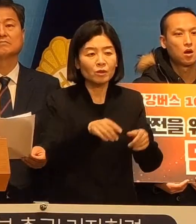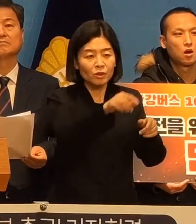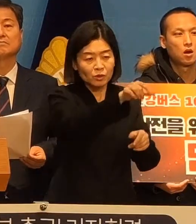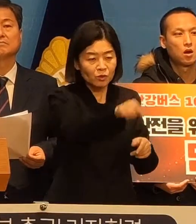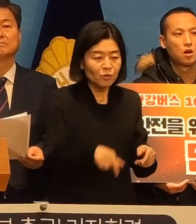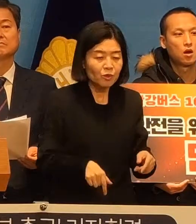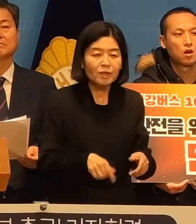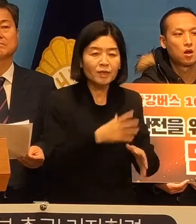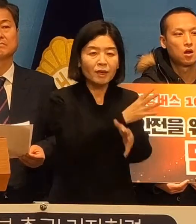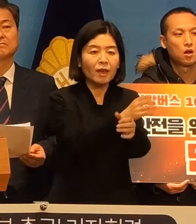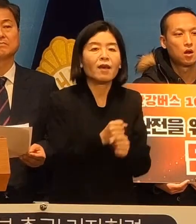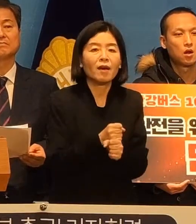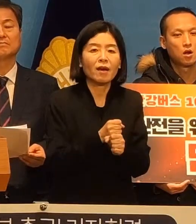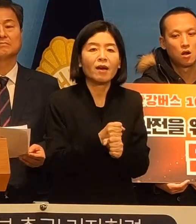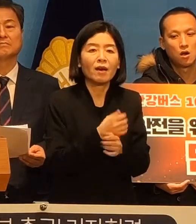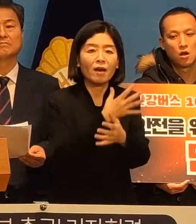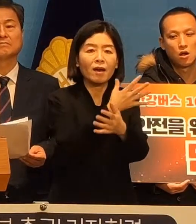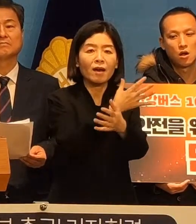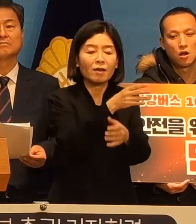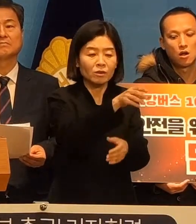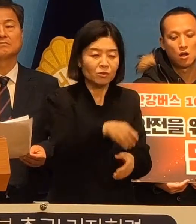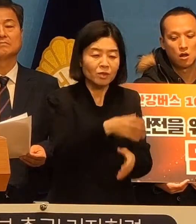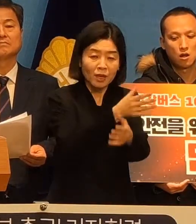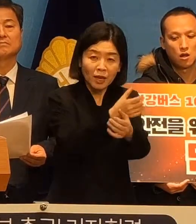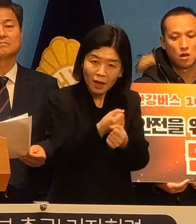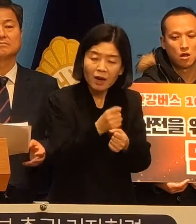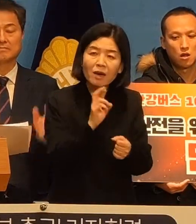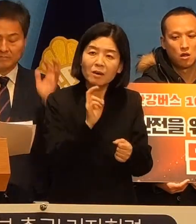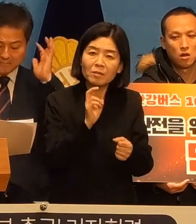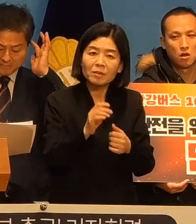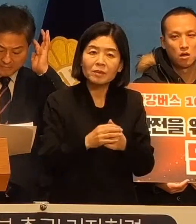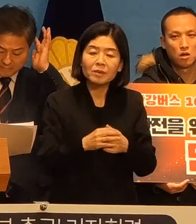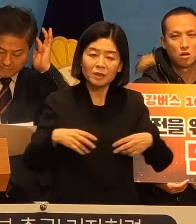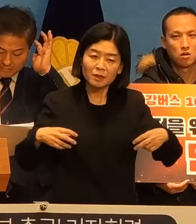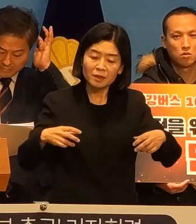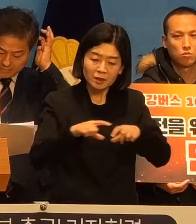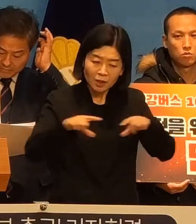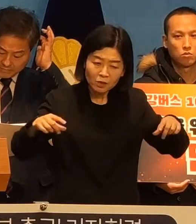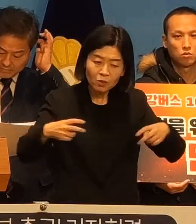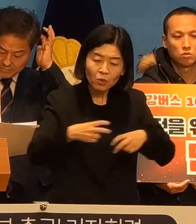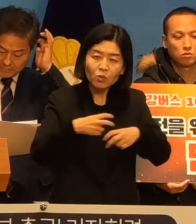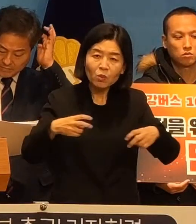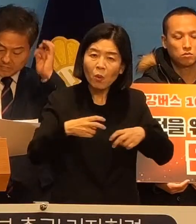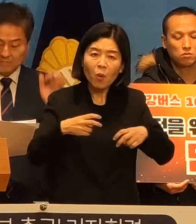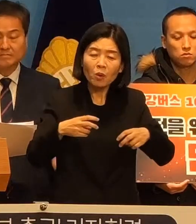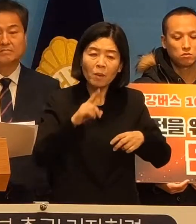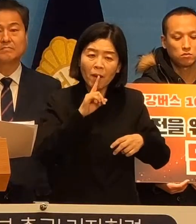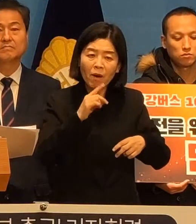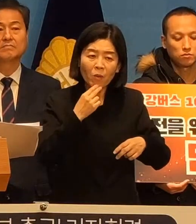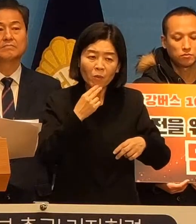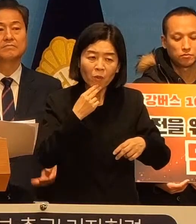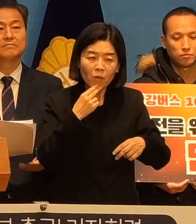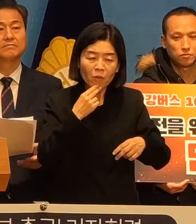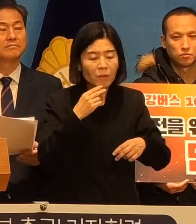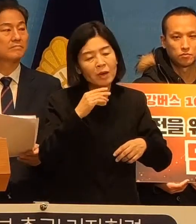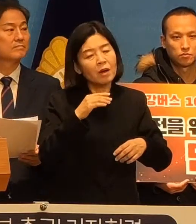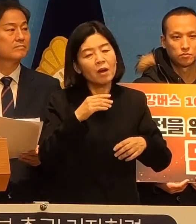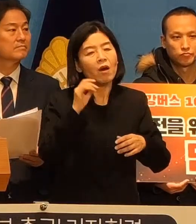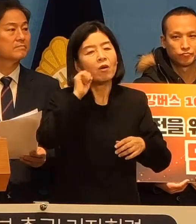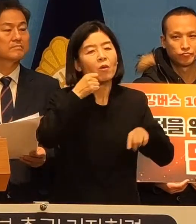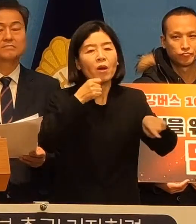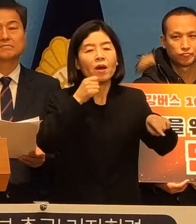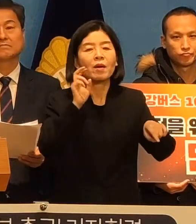사업이 운영이 되고 있죠. 아마 대중교통의 지위가 아니었으면 그런 조치들은 힘들었을 겁니다. 다음으로는 기존에